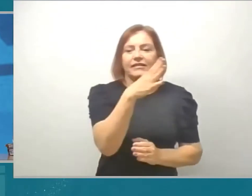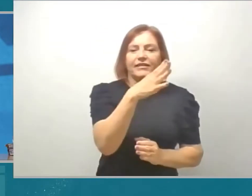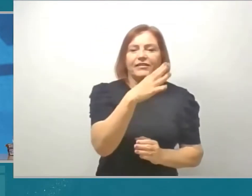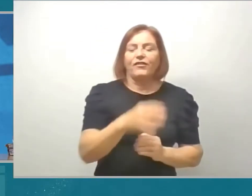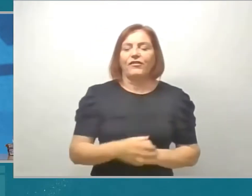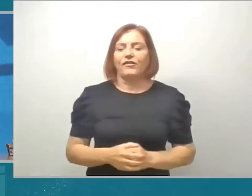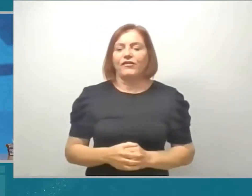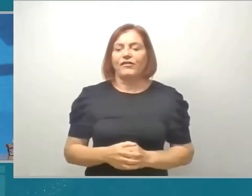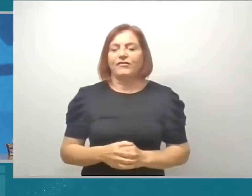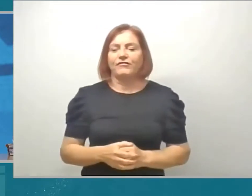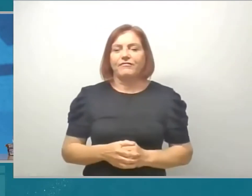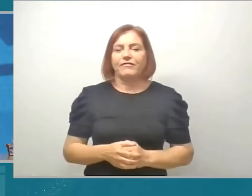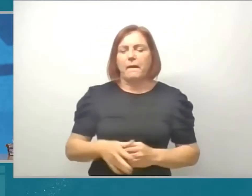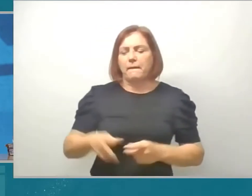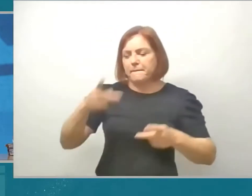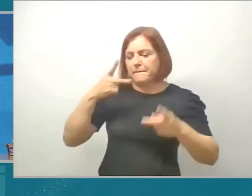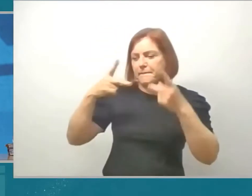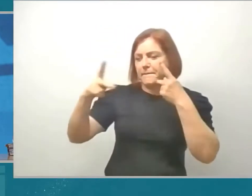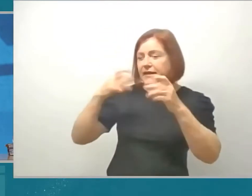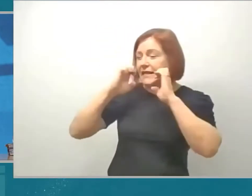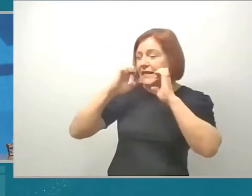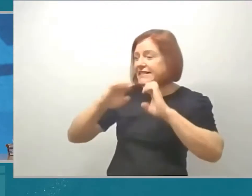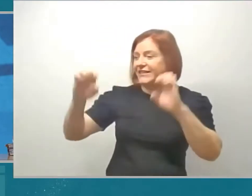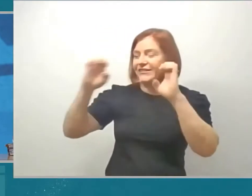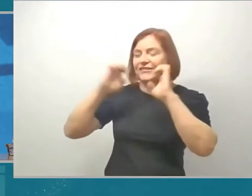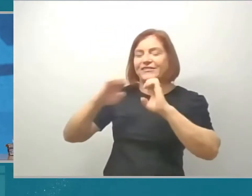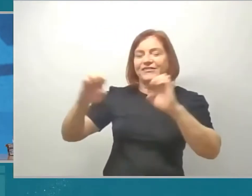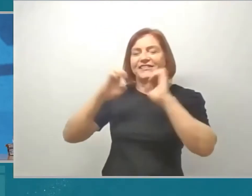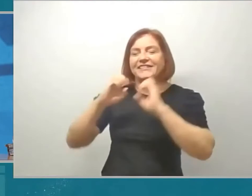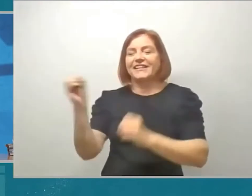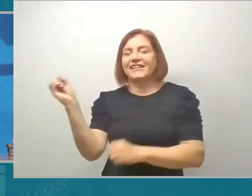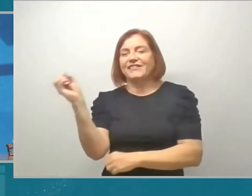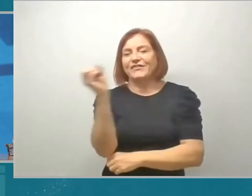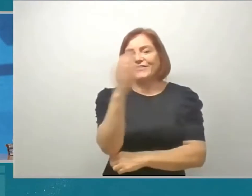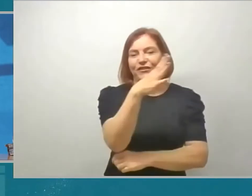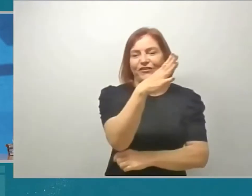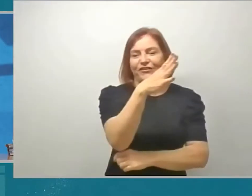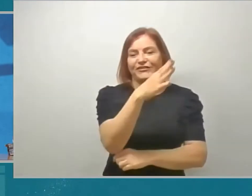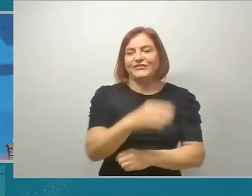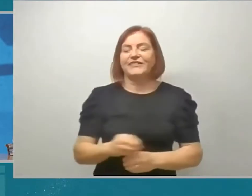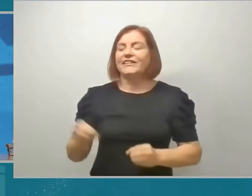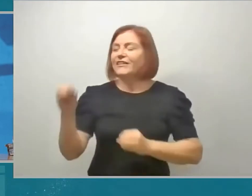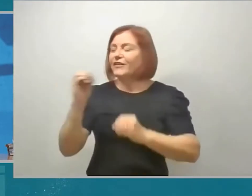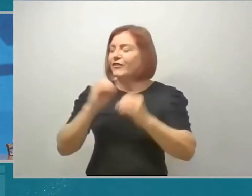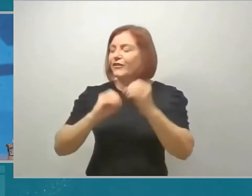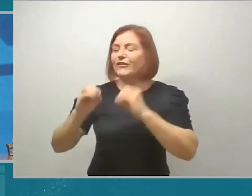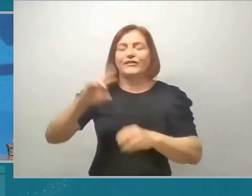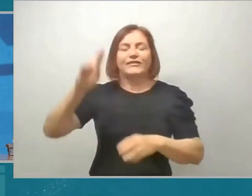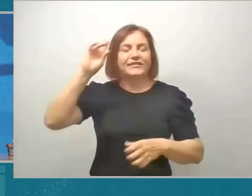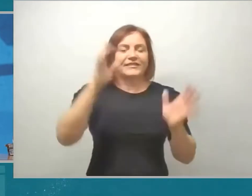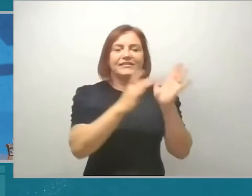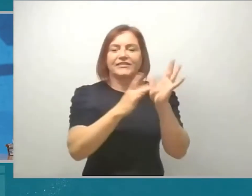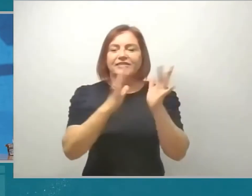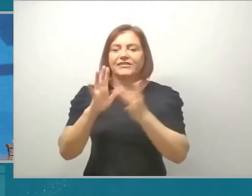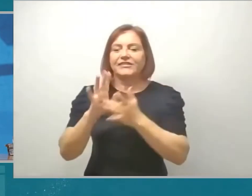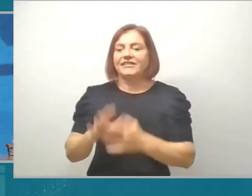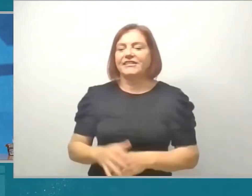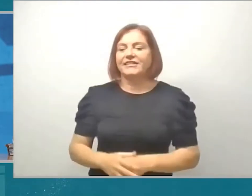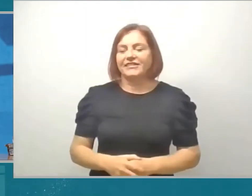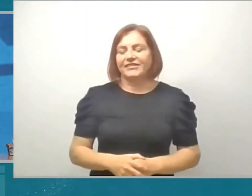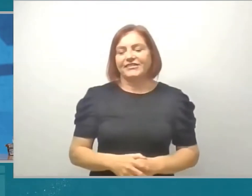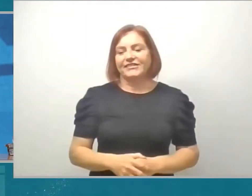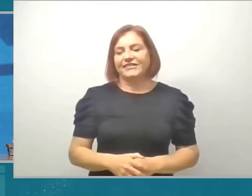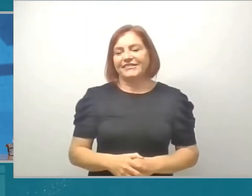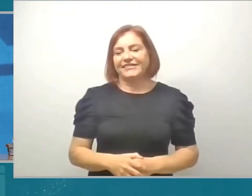Pregação do evangelho é nova. Ó Senhor Jesus! Isso, e